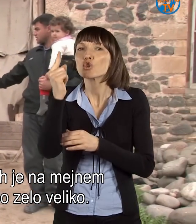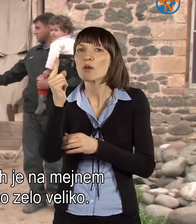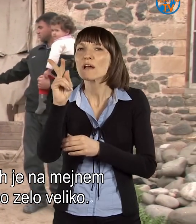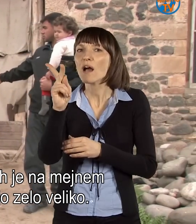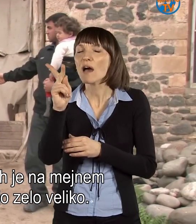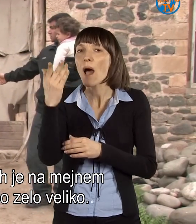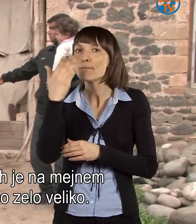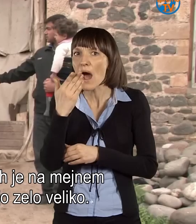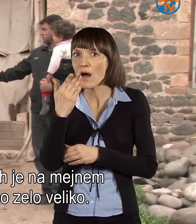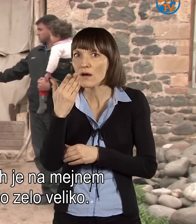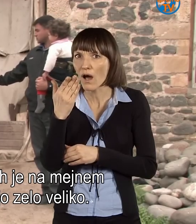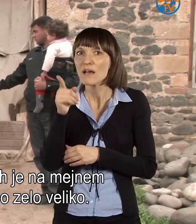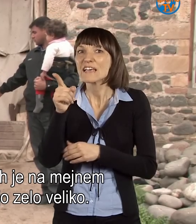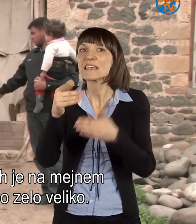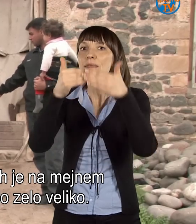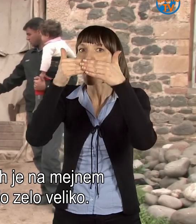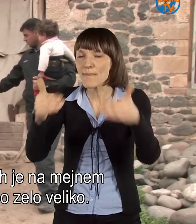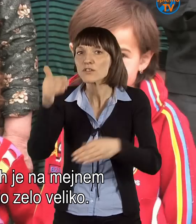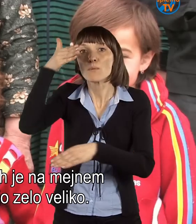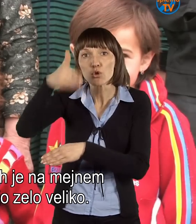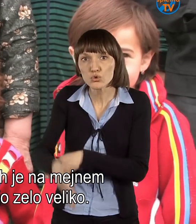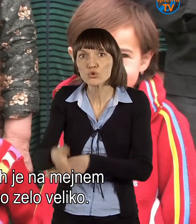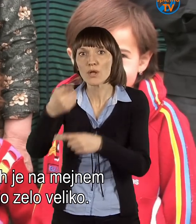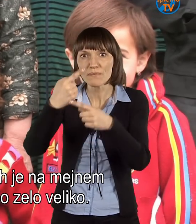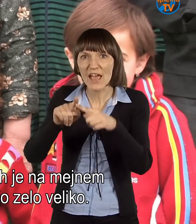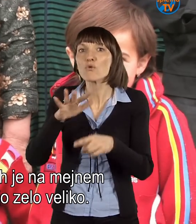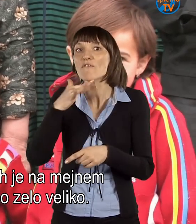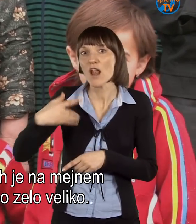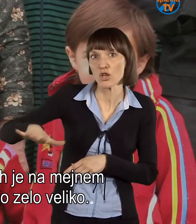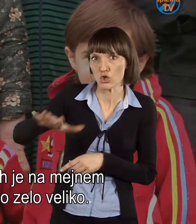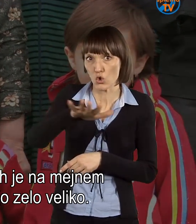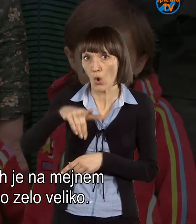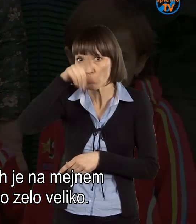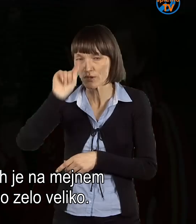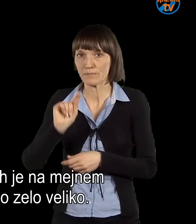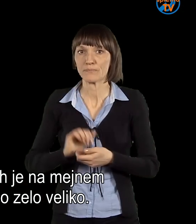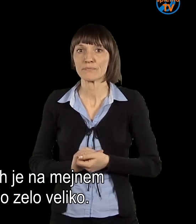Karabaha, ki jih je na mejnem južnem delu z Armenijo zelo veliko.